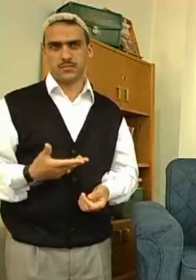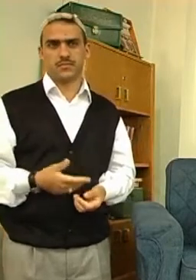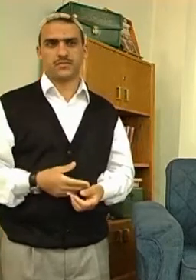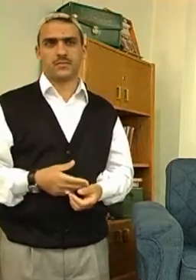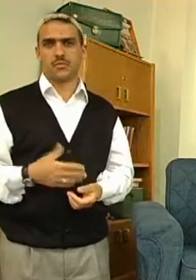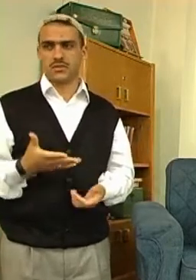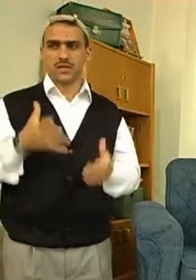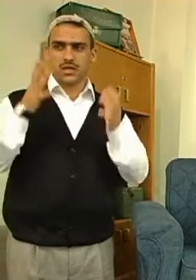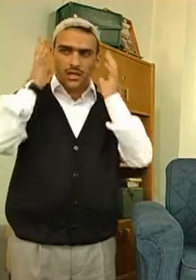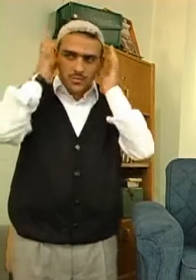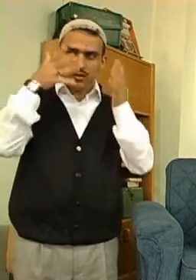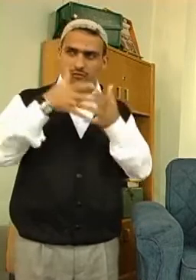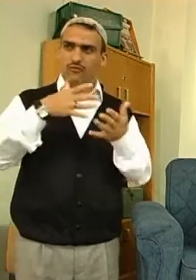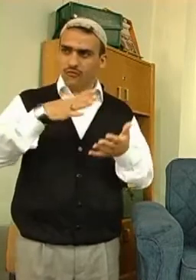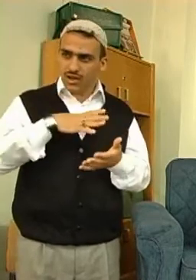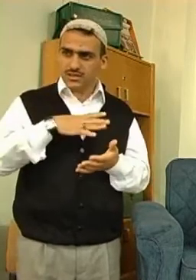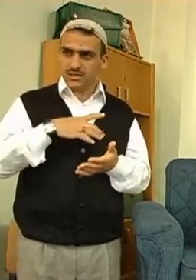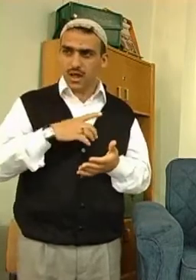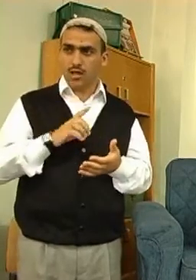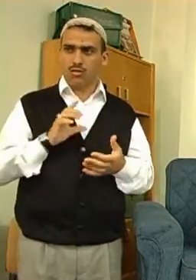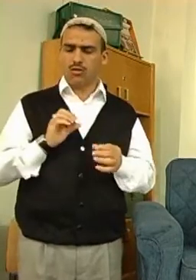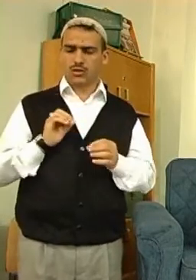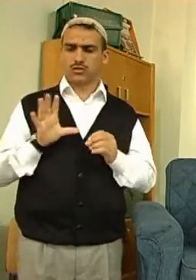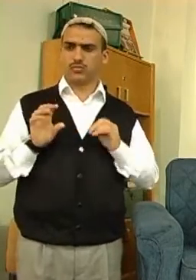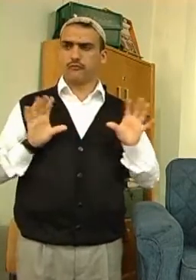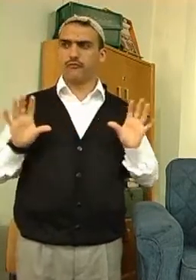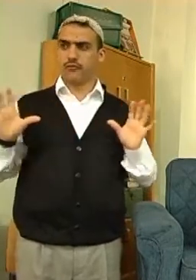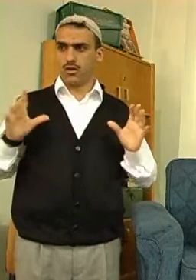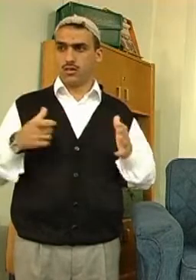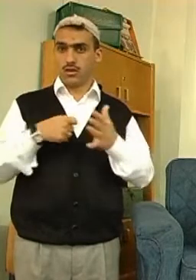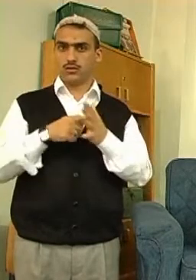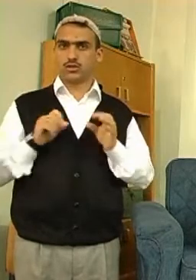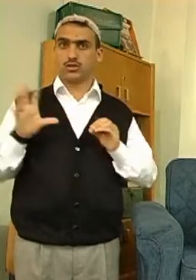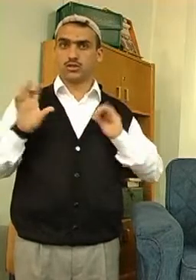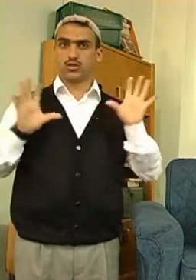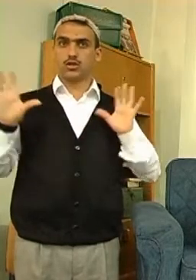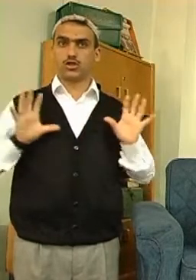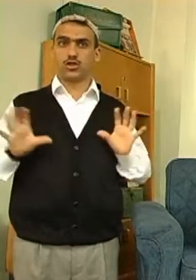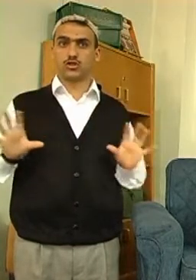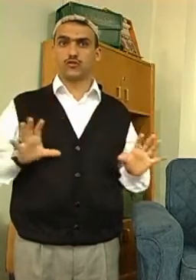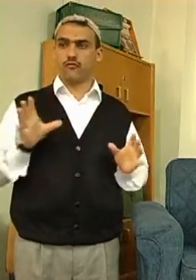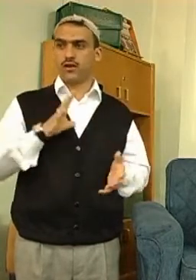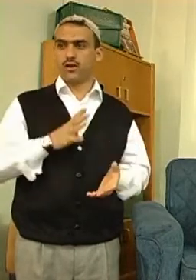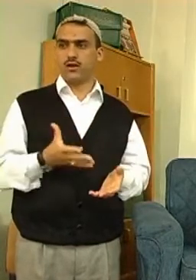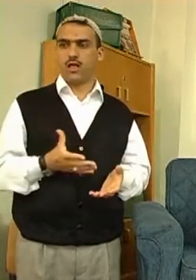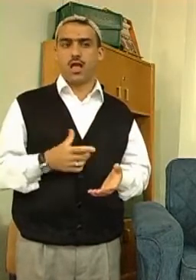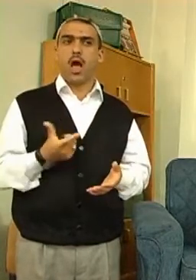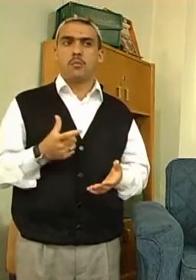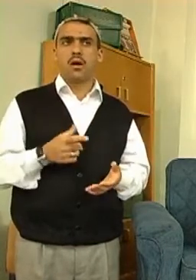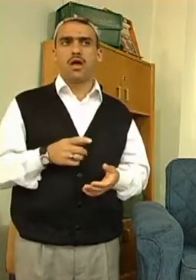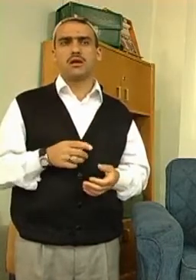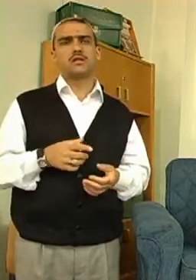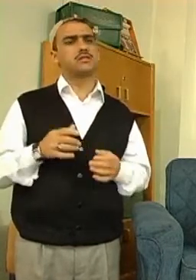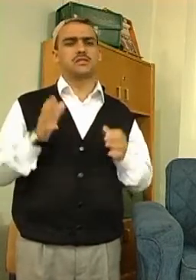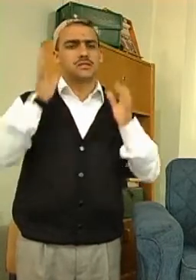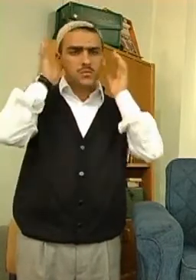ki o da insandır diyor. Yani nasıl ism-i azamda bütün esma varsa, nakş-ı azamda da bütün nakışlar var. O da insan diyor. İnsanda